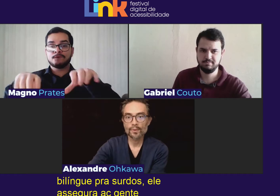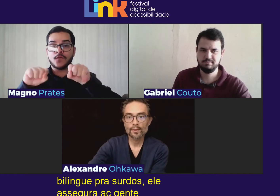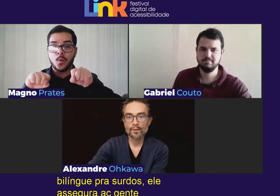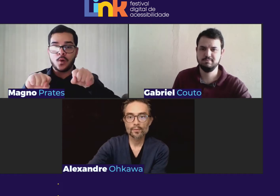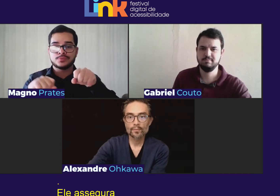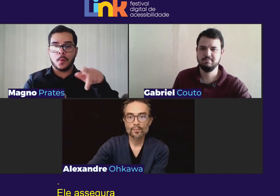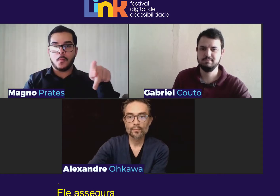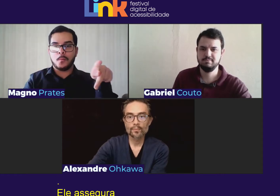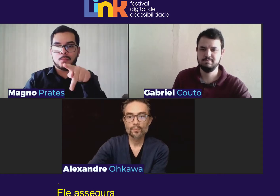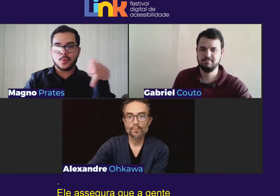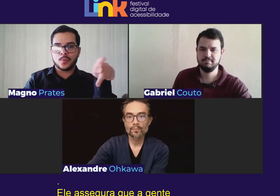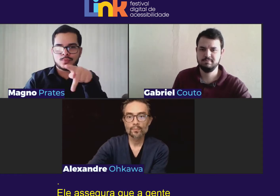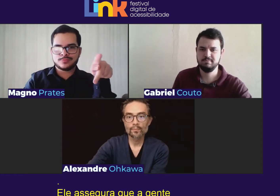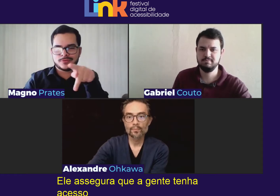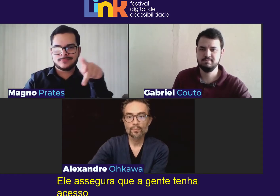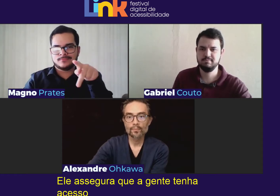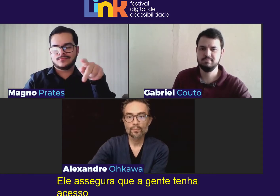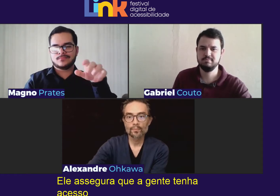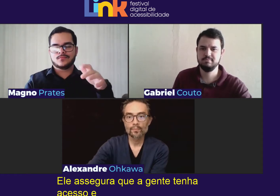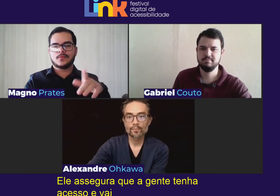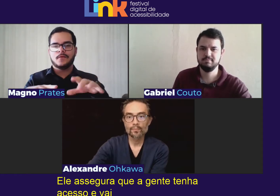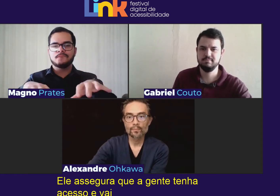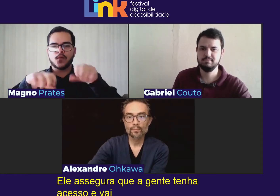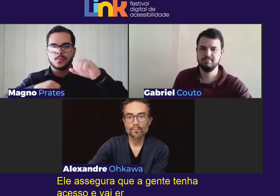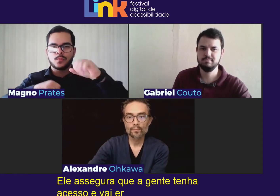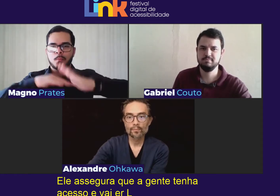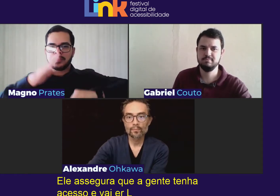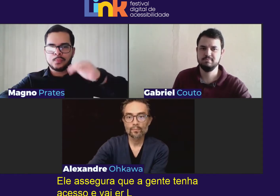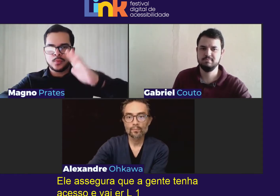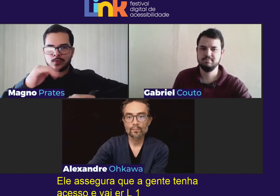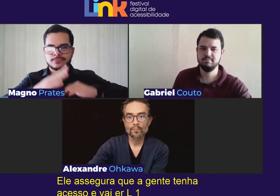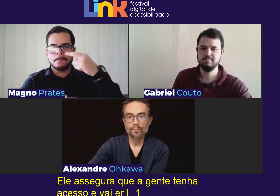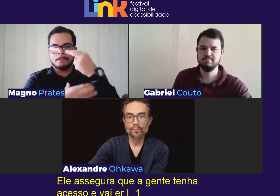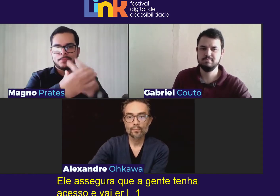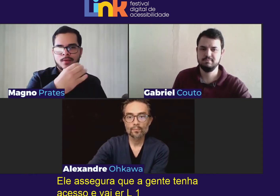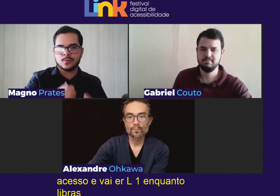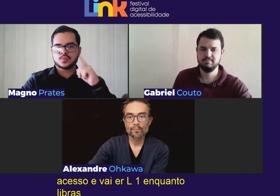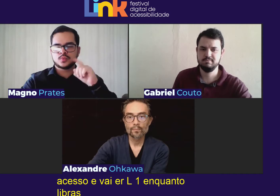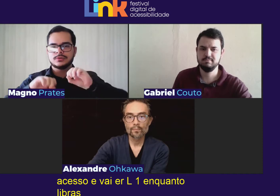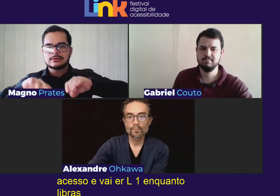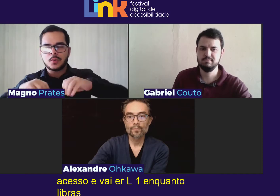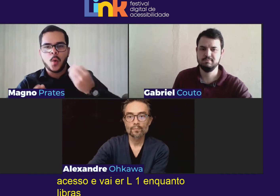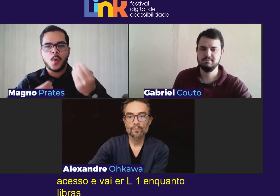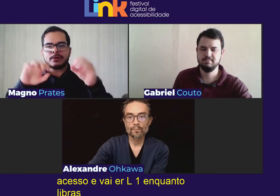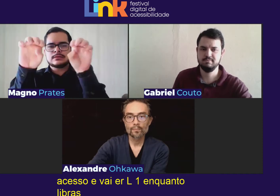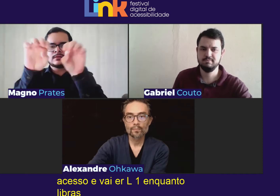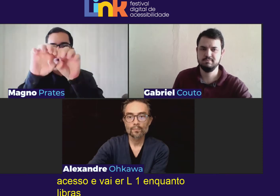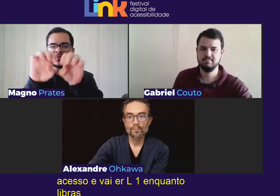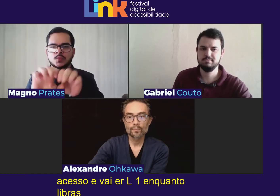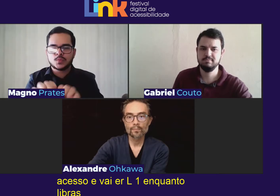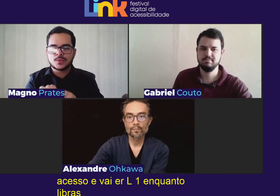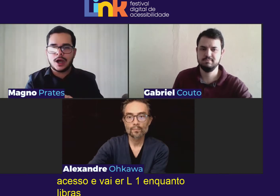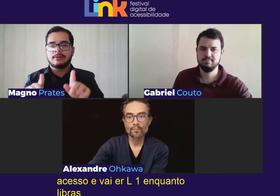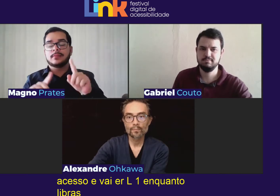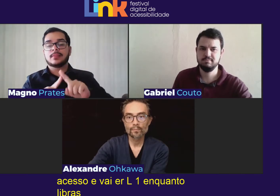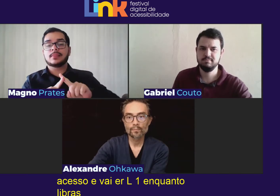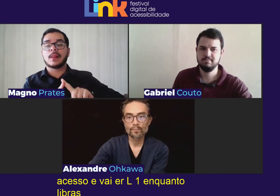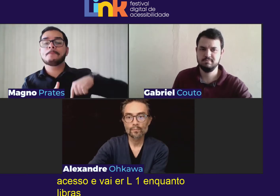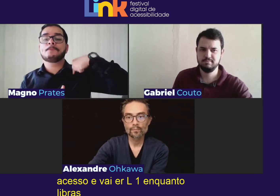Libras e a L2 enquanto português. Desde os professores, eles já são profissionais bilíngues que vão ensinar com toda a